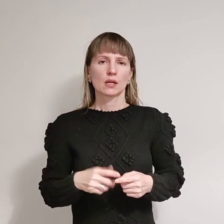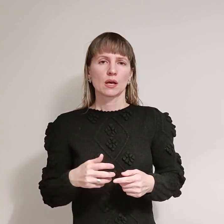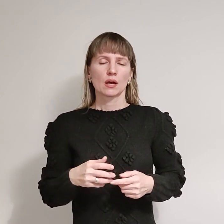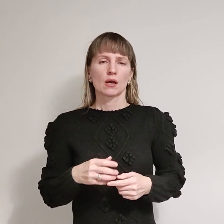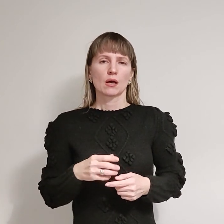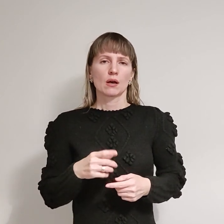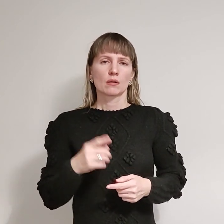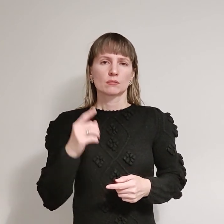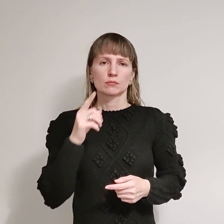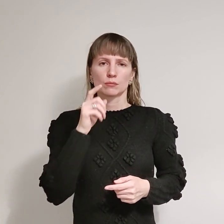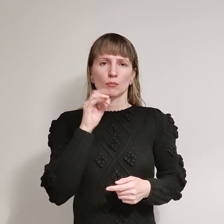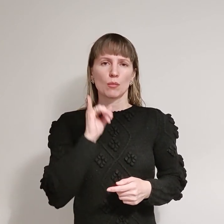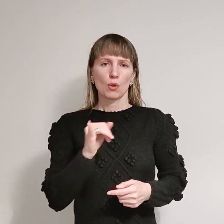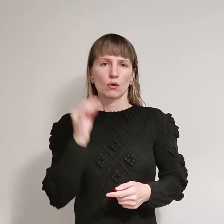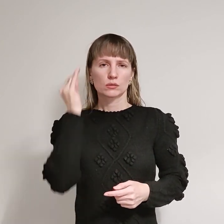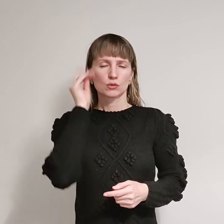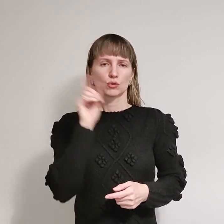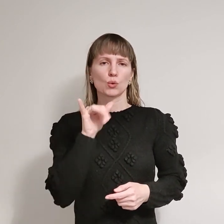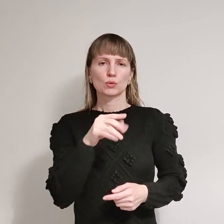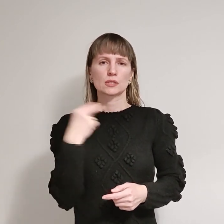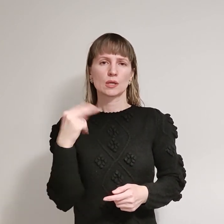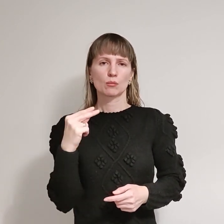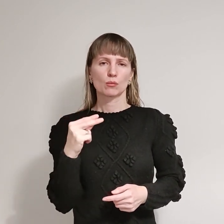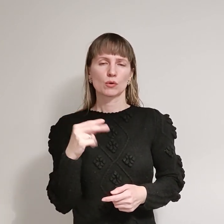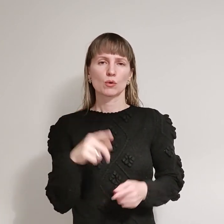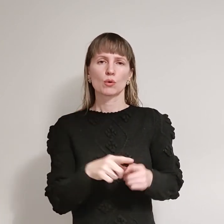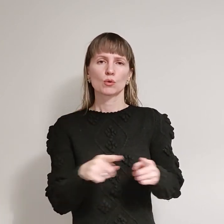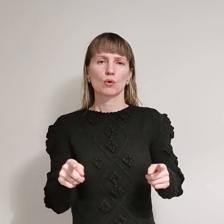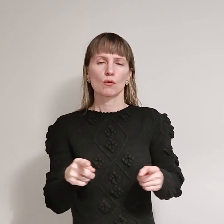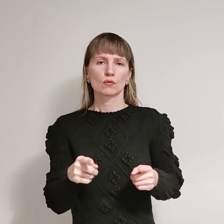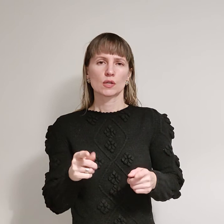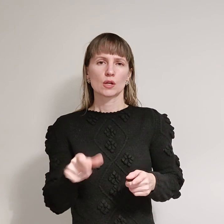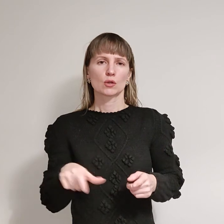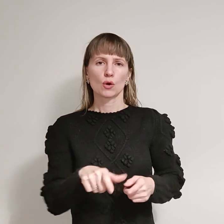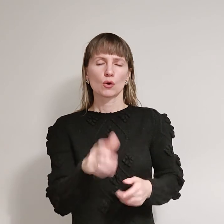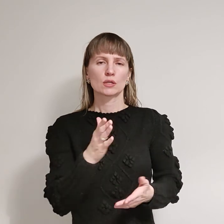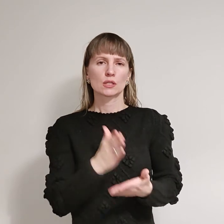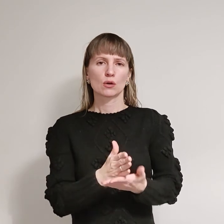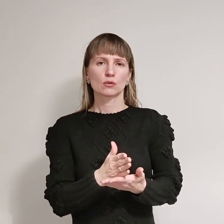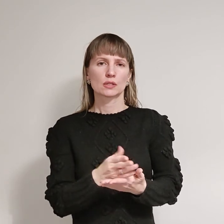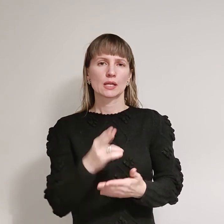те, що у Запоріжжі уздовж траси знаходяться дикі